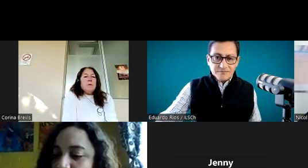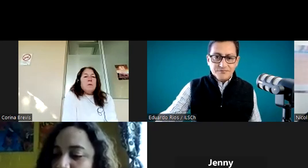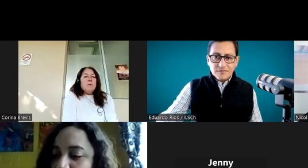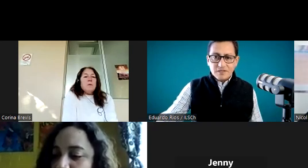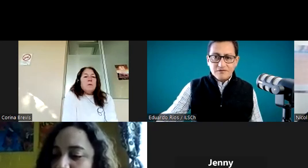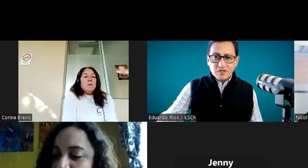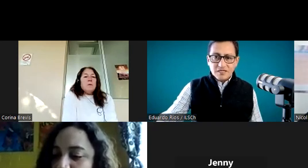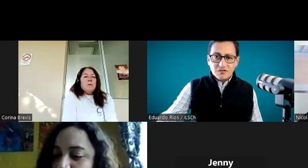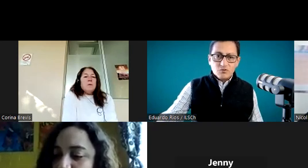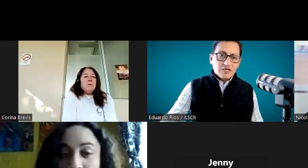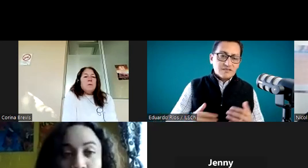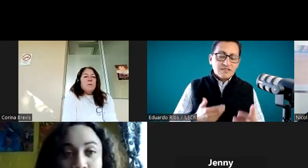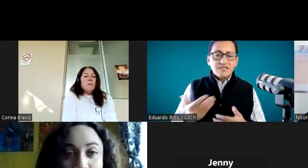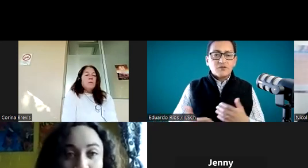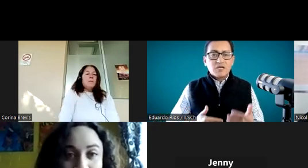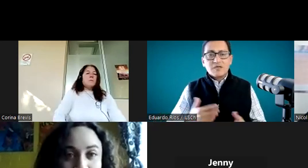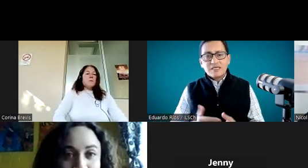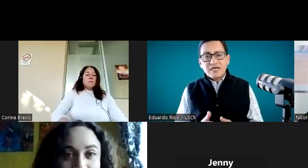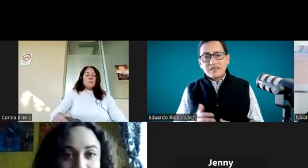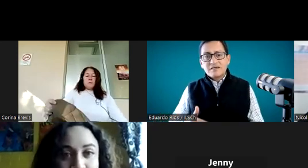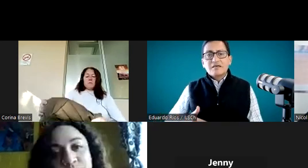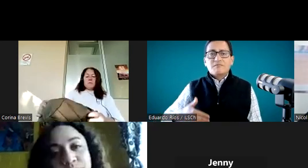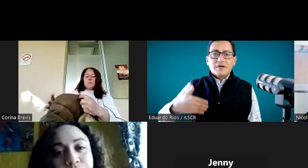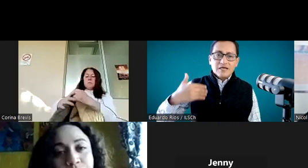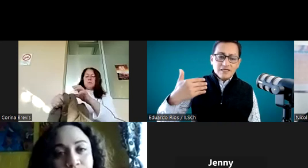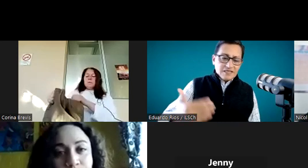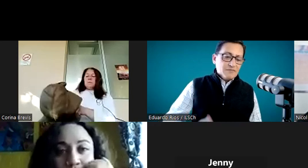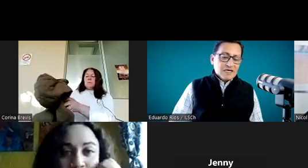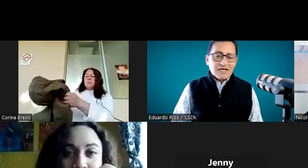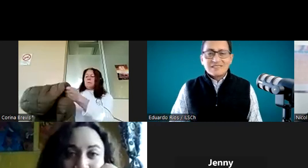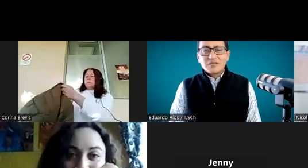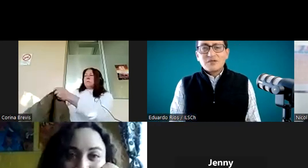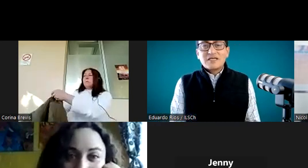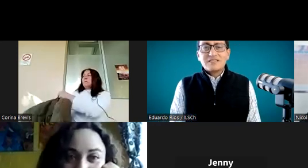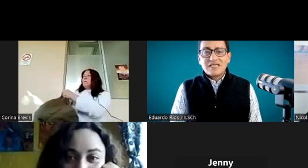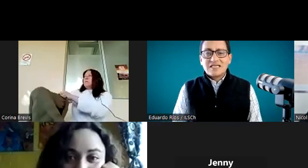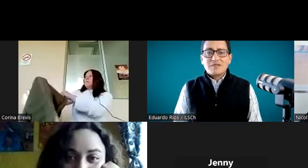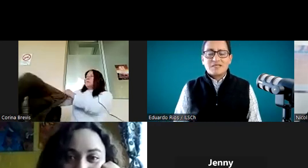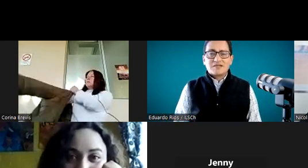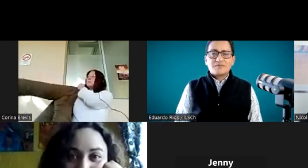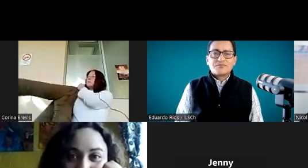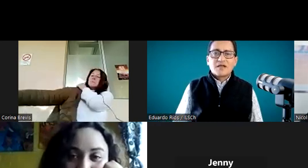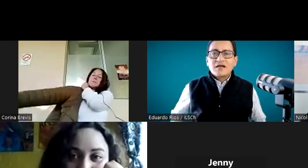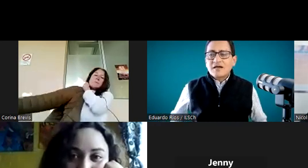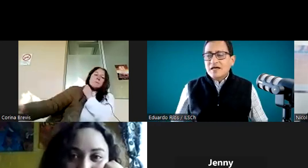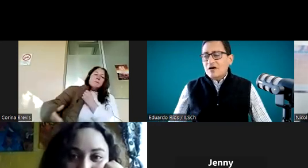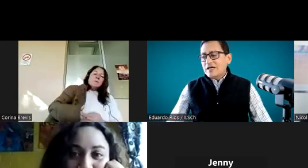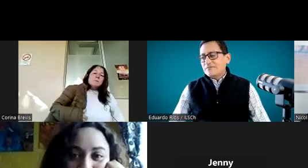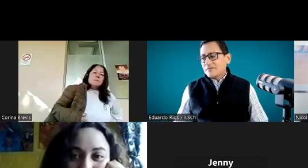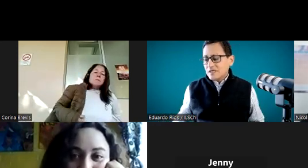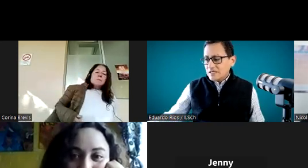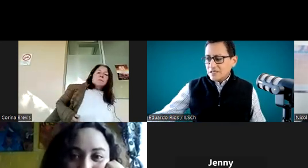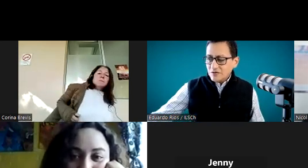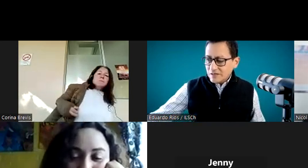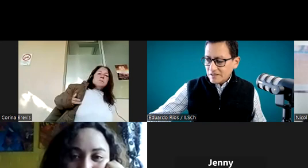a ellas. Y vamos a estar dando algunos ejercicios para practicar, para tareas para la casa, para que ustedes sigan aprendiendo.